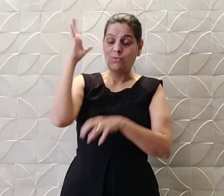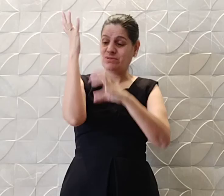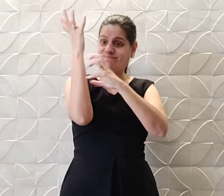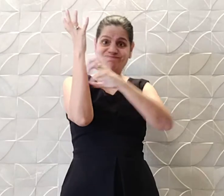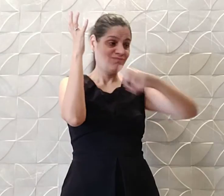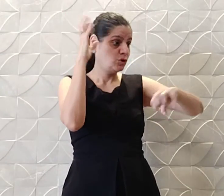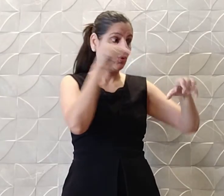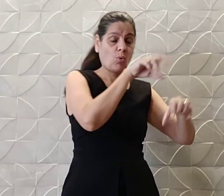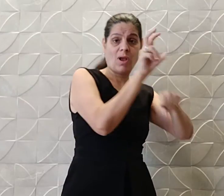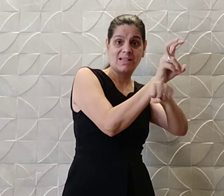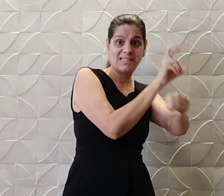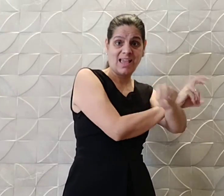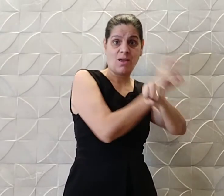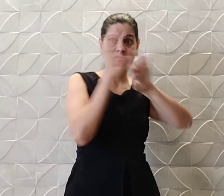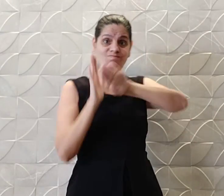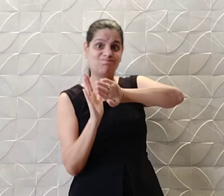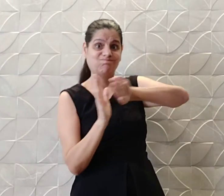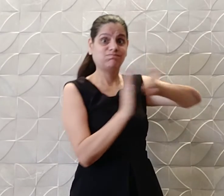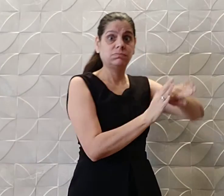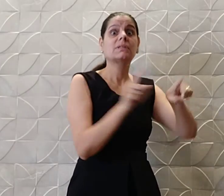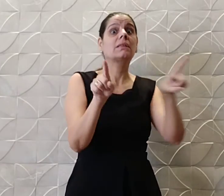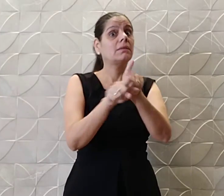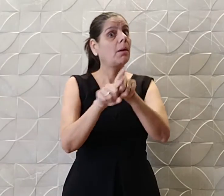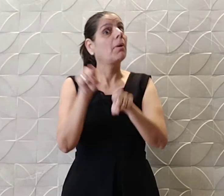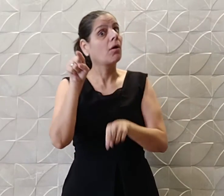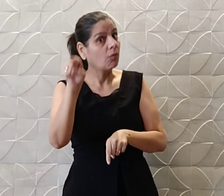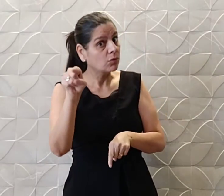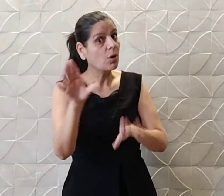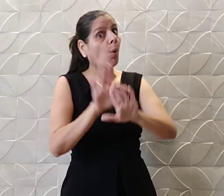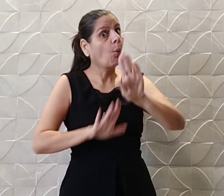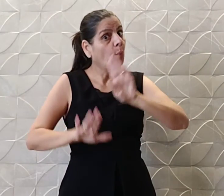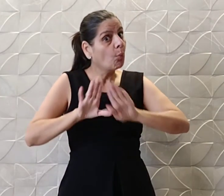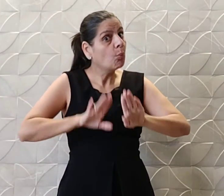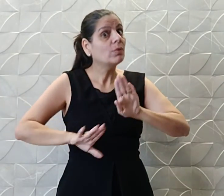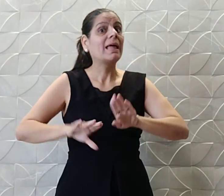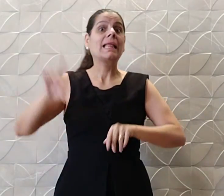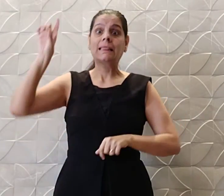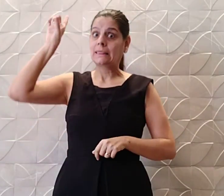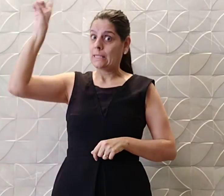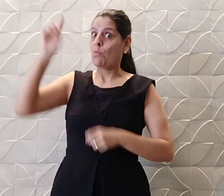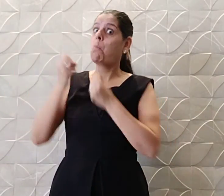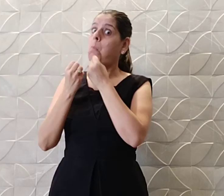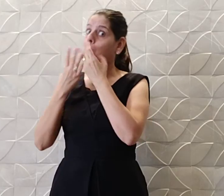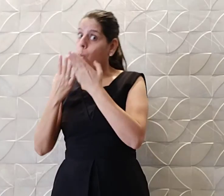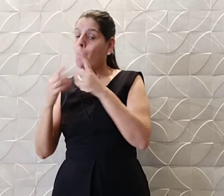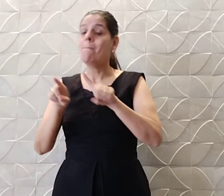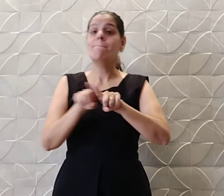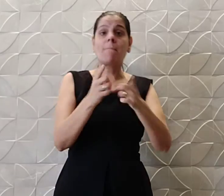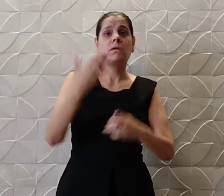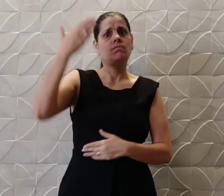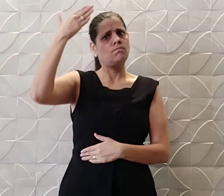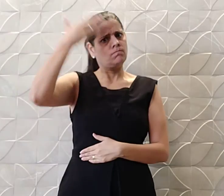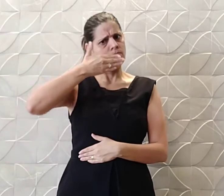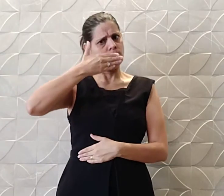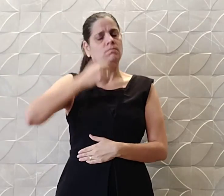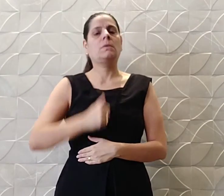Observe como Deus é ao mesmo tempo bondoso e severo. É severo com os que